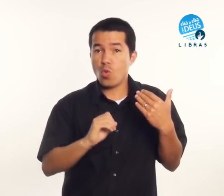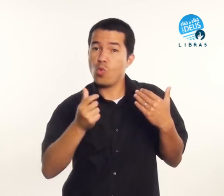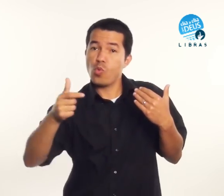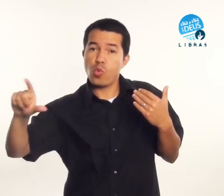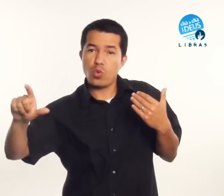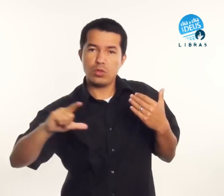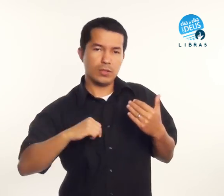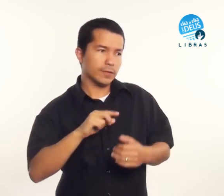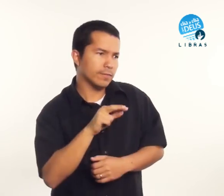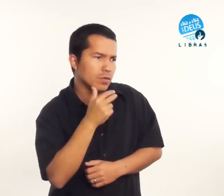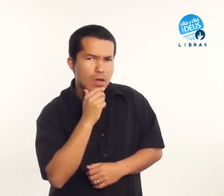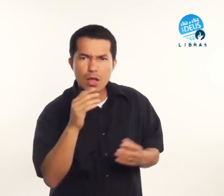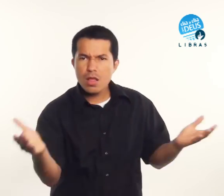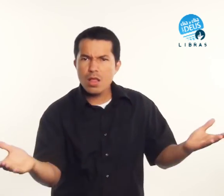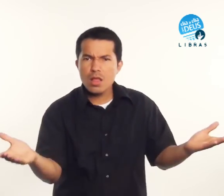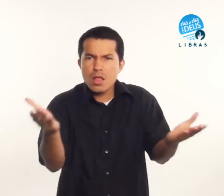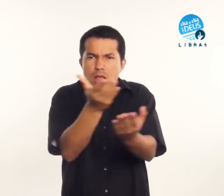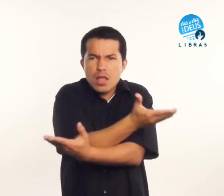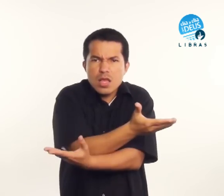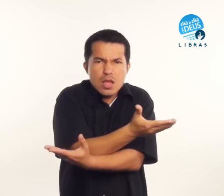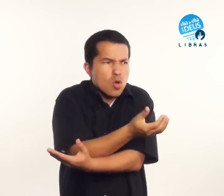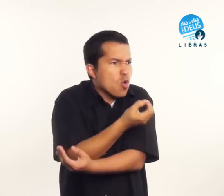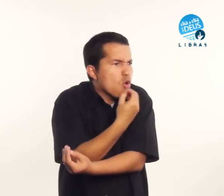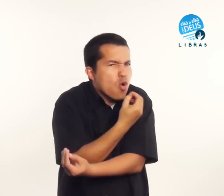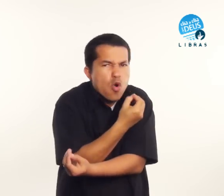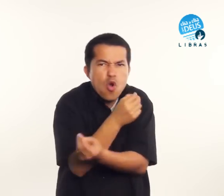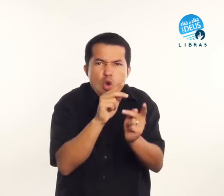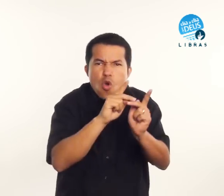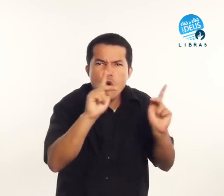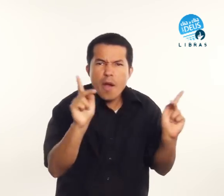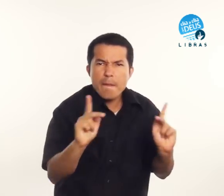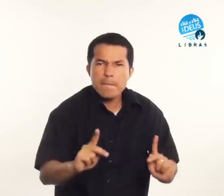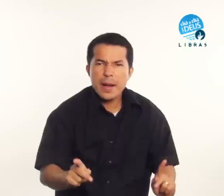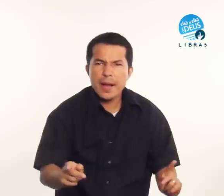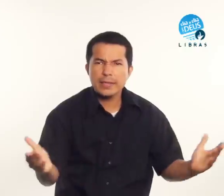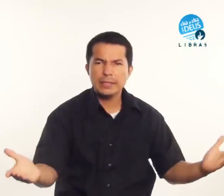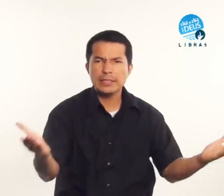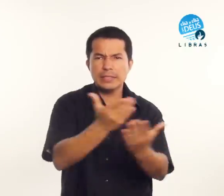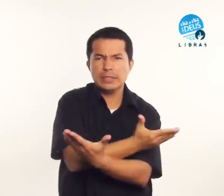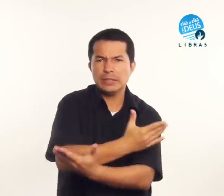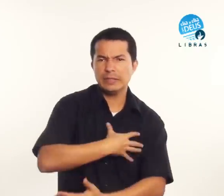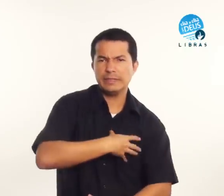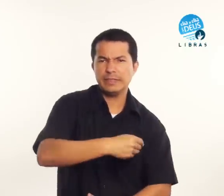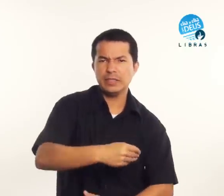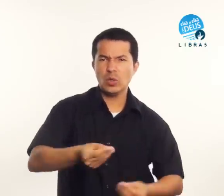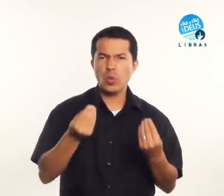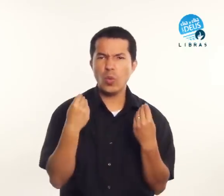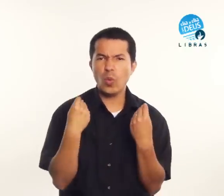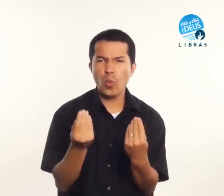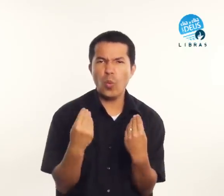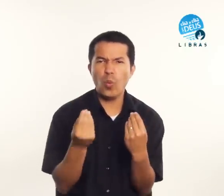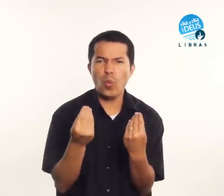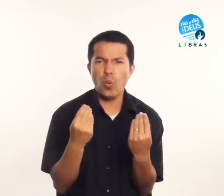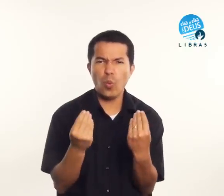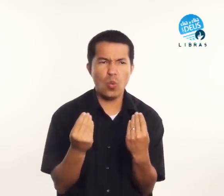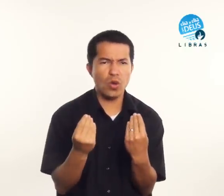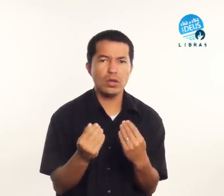e entregava para ser criado pelo líder da outra tribo. E pegava o